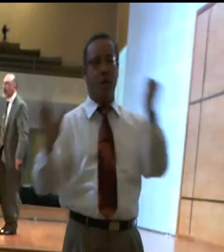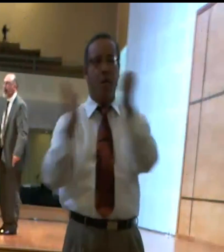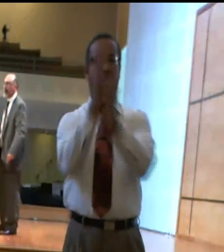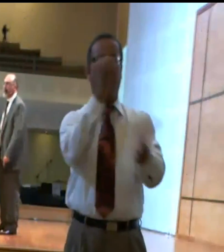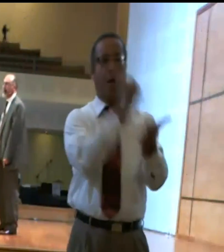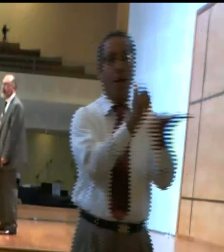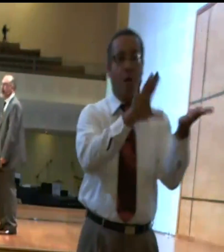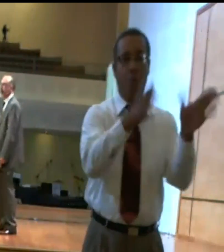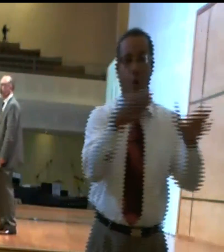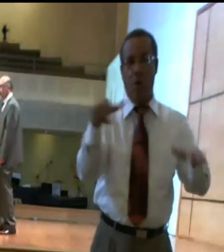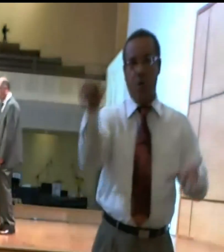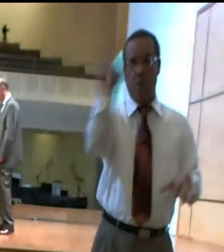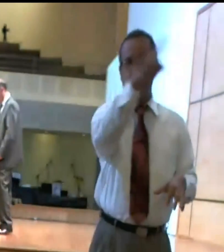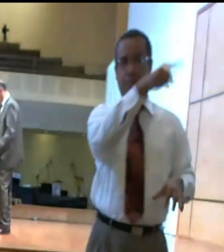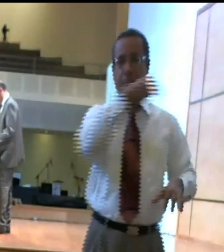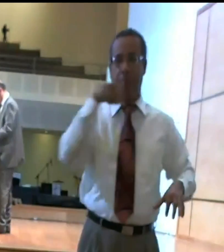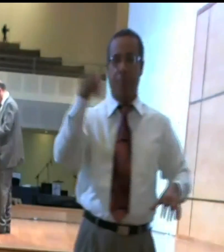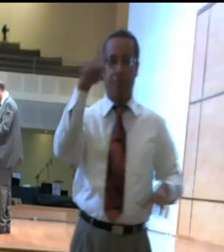Calvario.